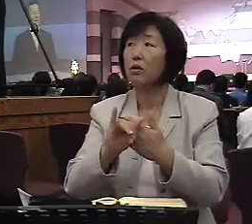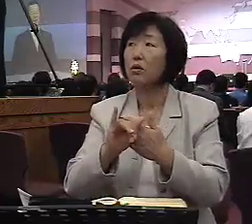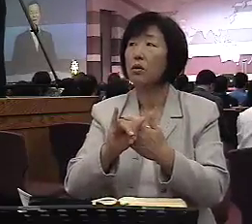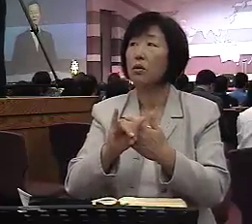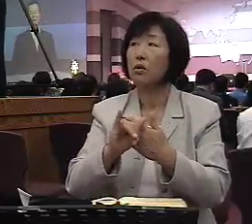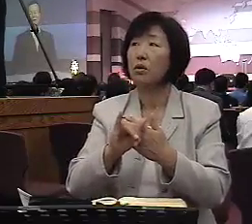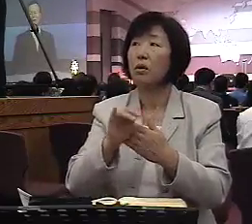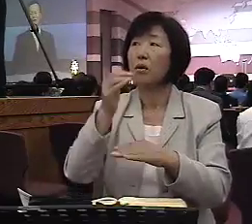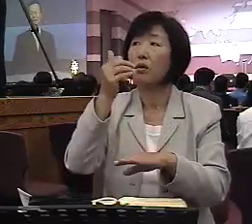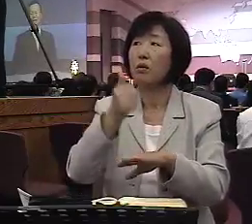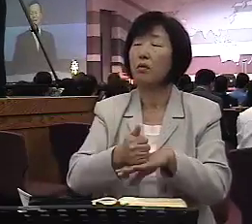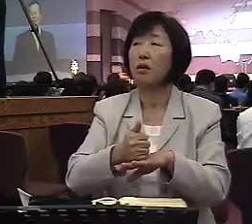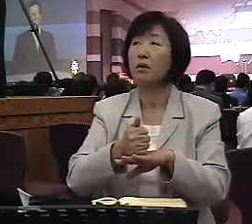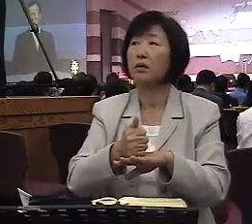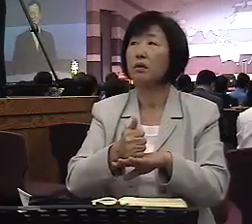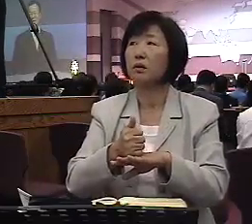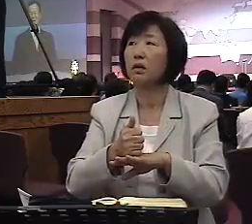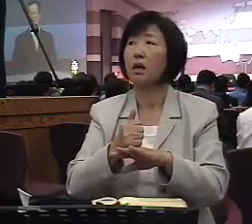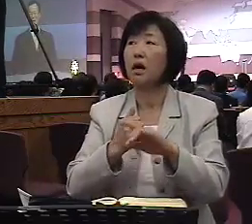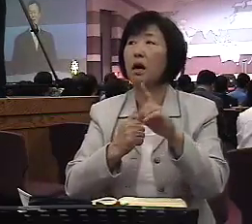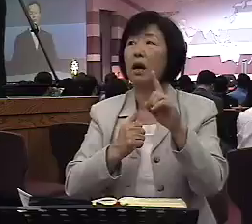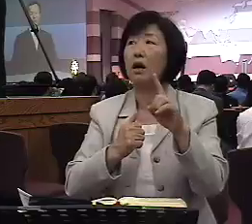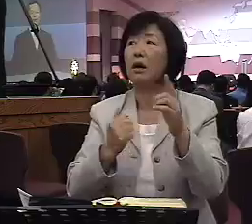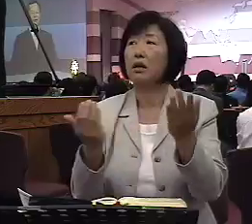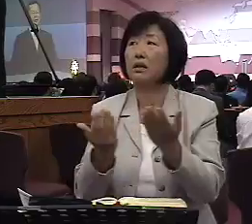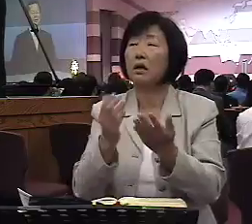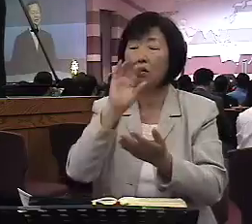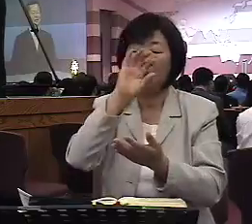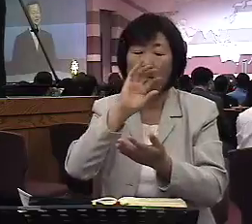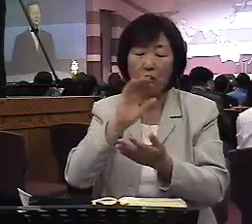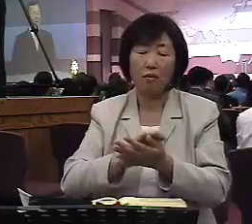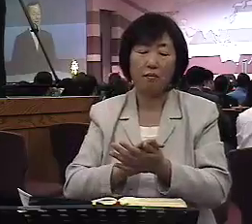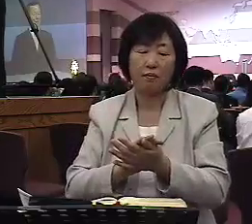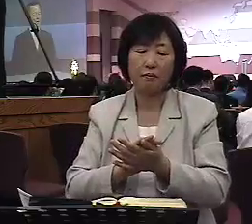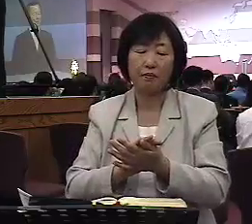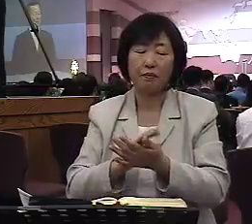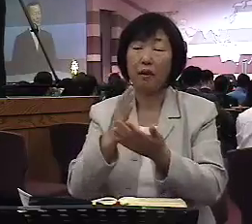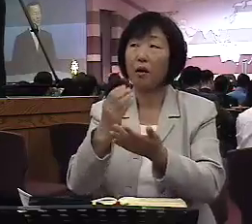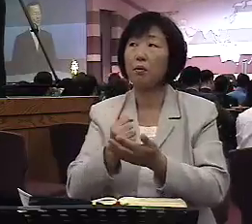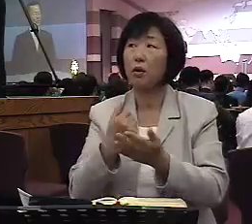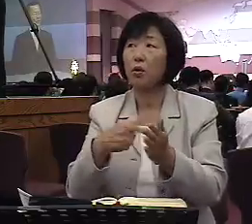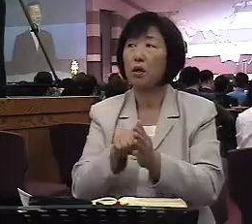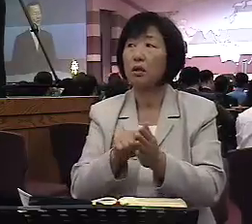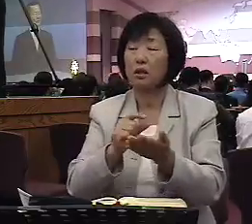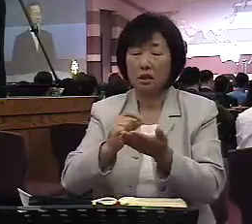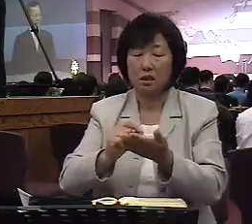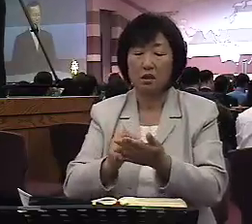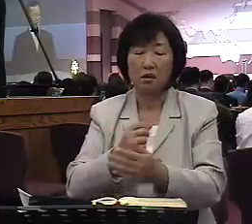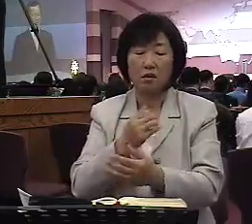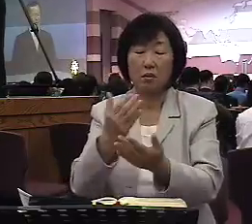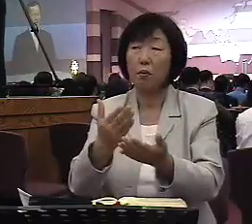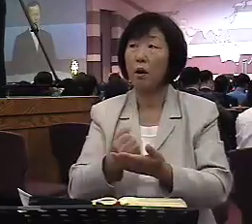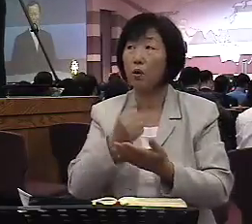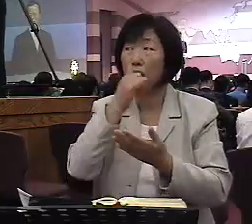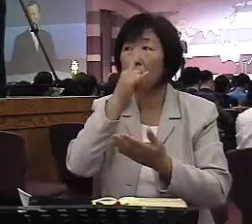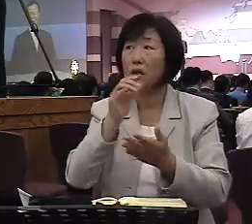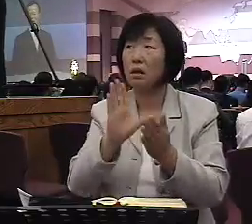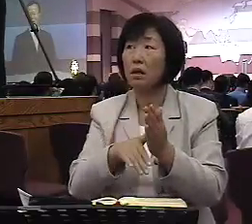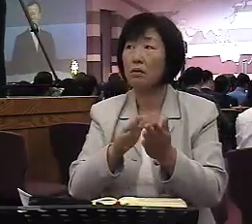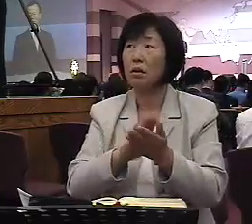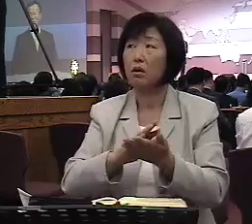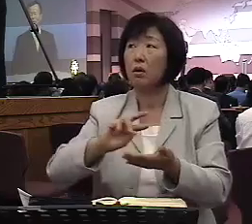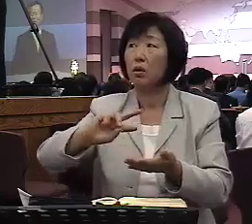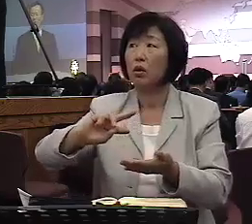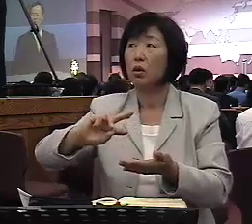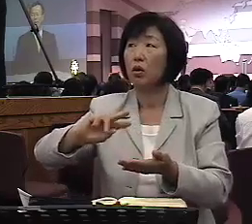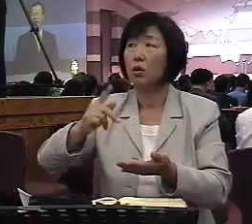코스의 마지막 한 코스인 사역 훈련을 받기 위하여 신청을 받고 있는 때입니다. 또 이번